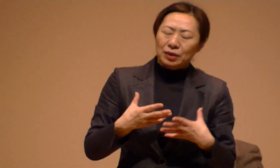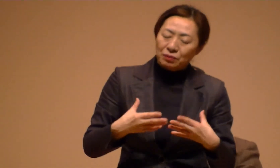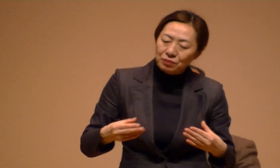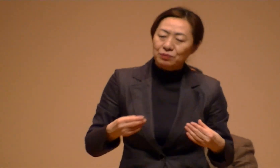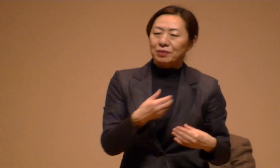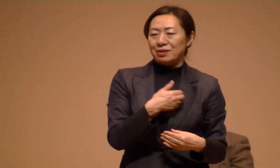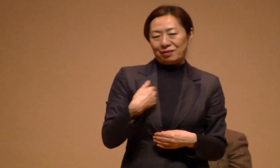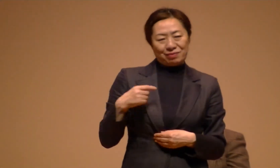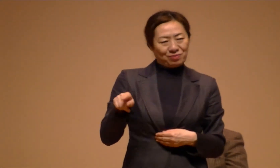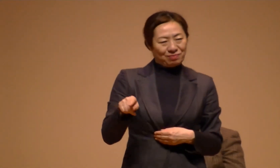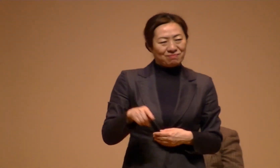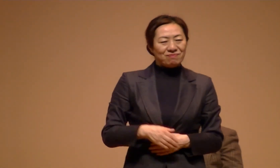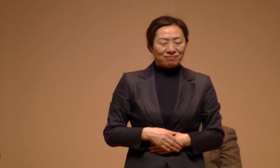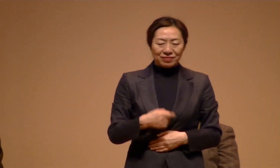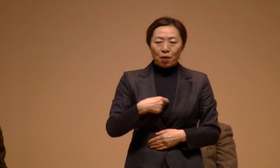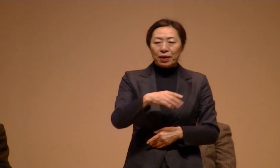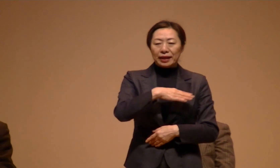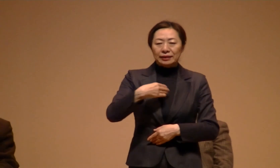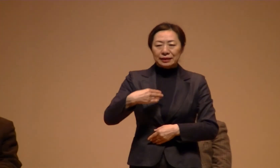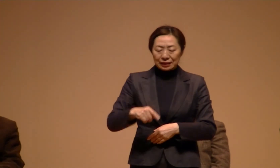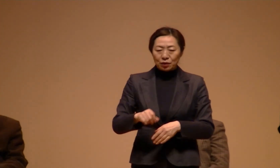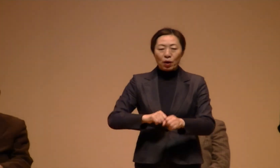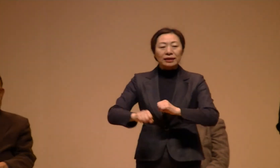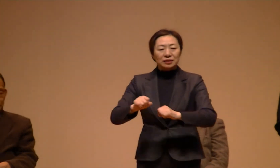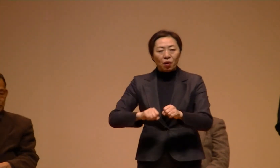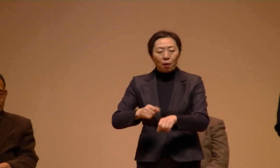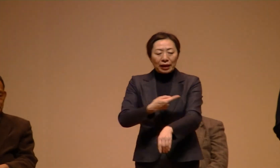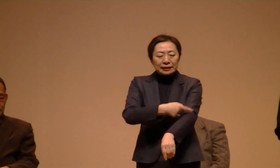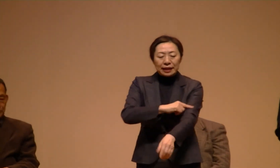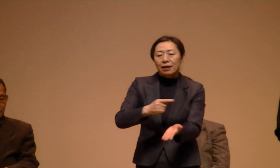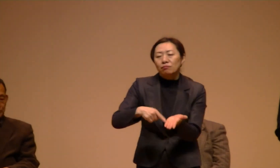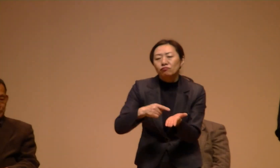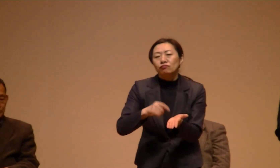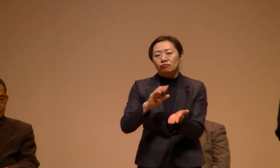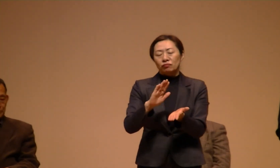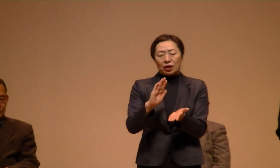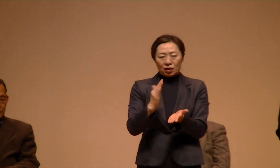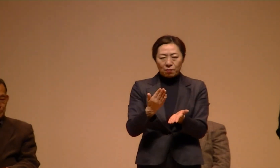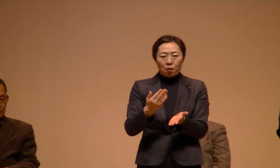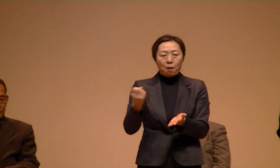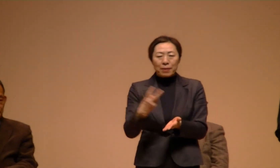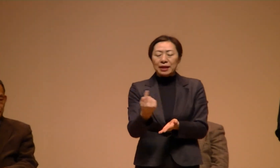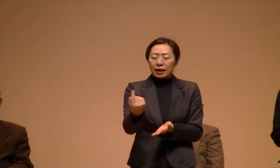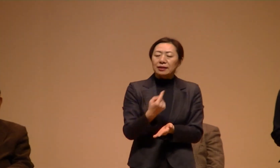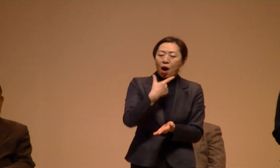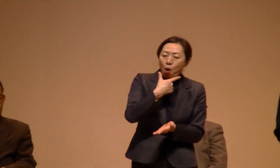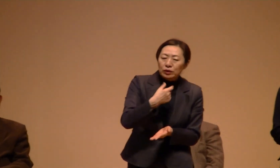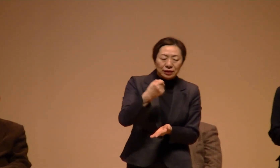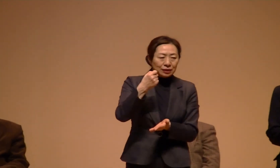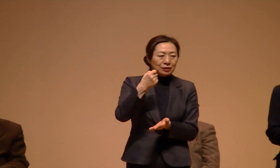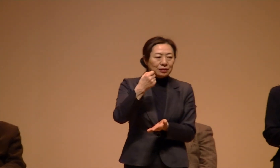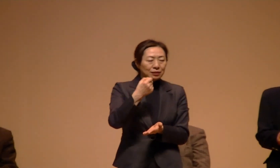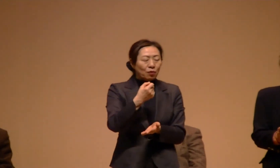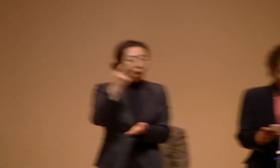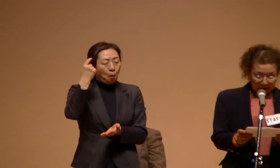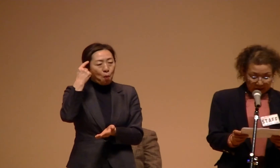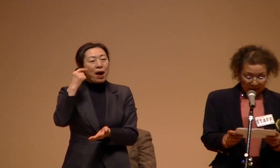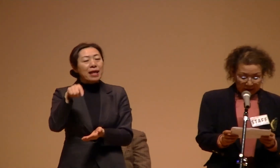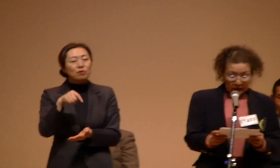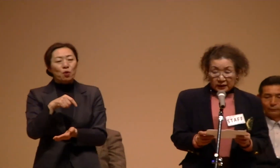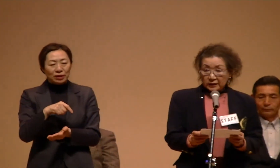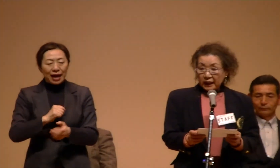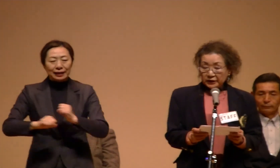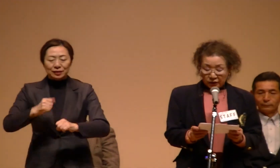。私たちの活動は微力ですが、また来てほしいと思われる活動をしていけたらいいなと思っております